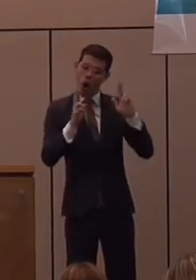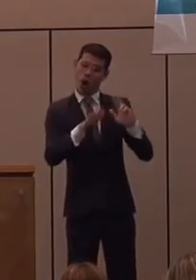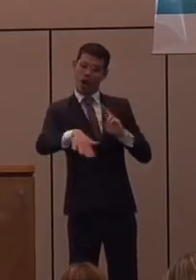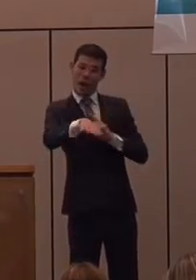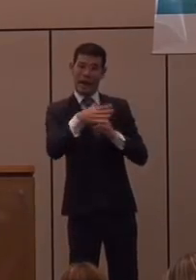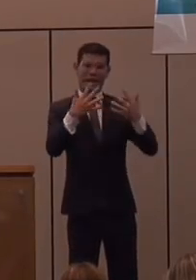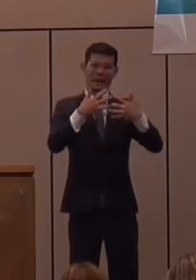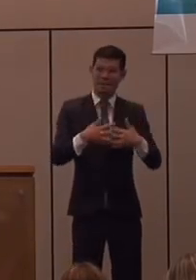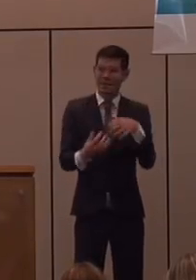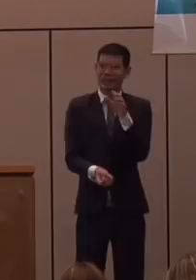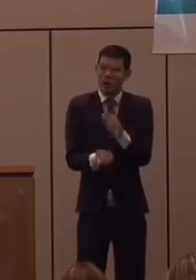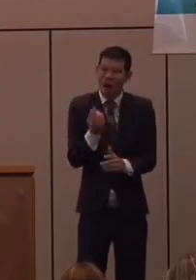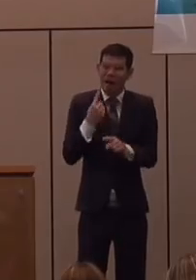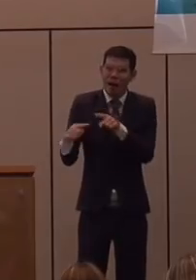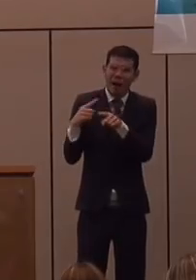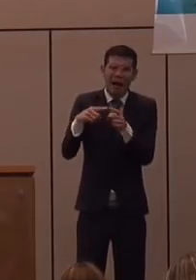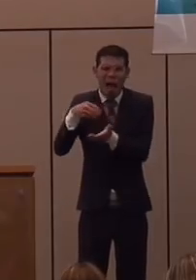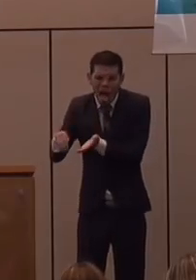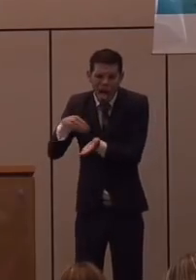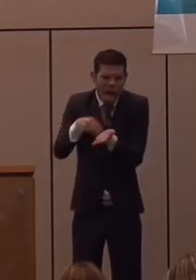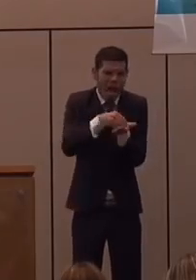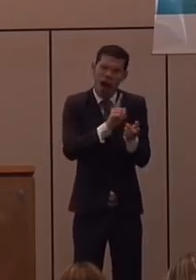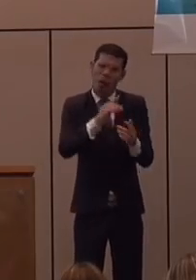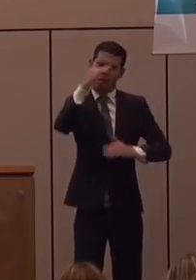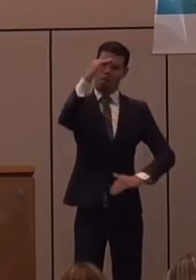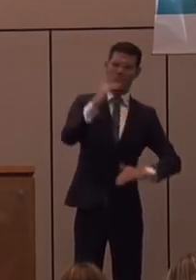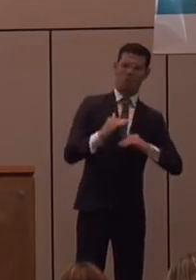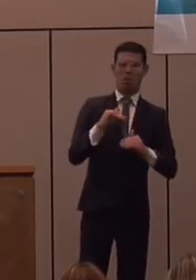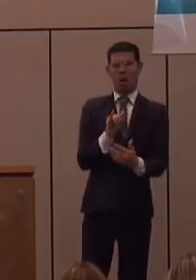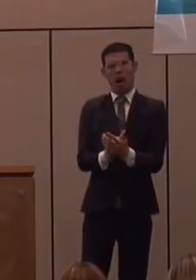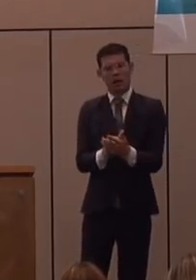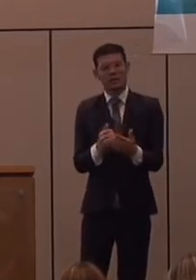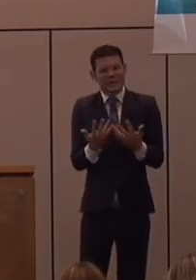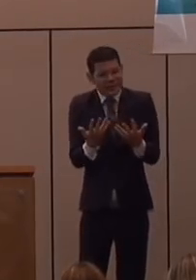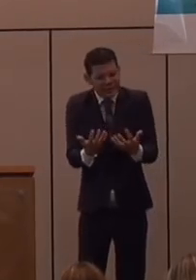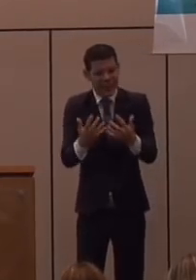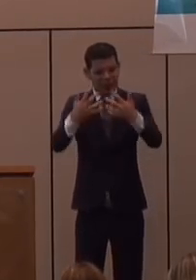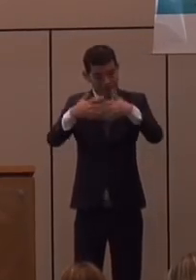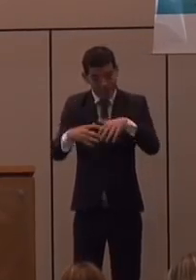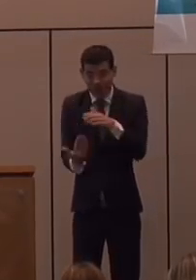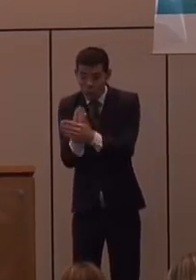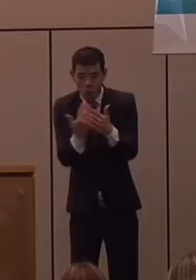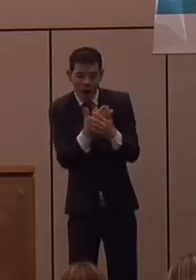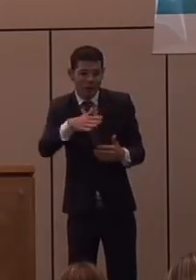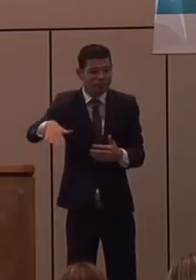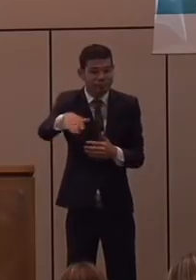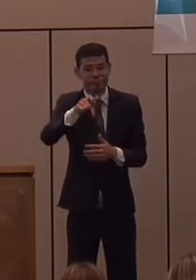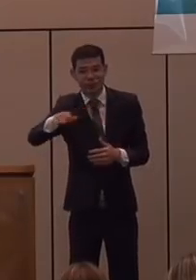para crear empresas porque lo que queremos es que el emprendimiento sea digamos un común para todos los